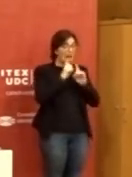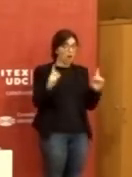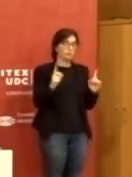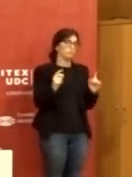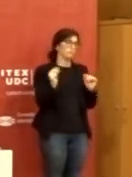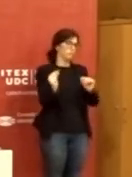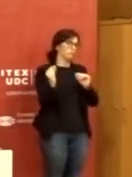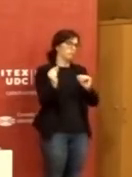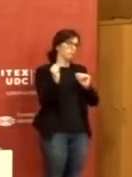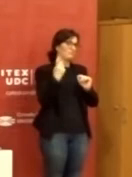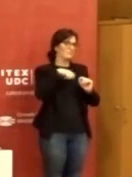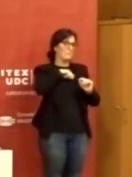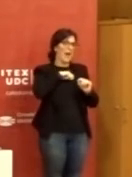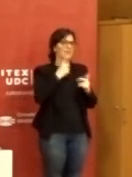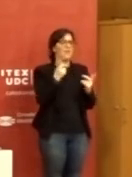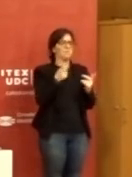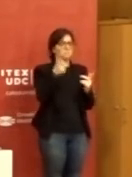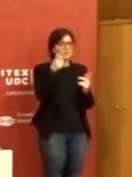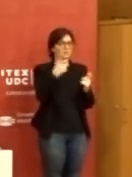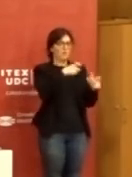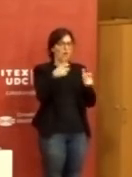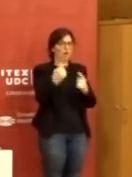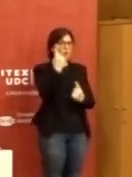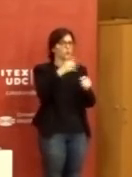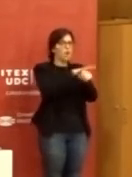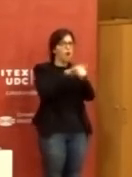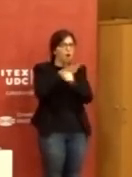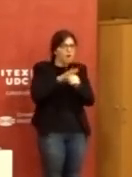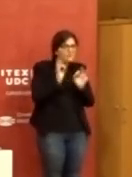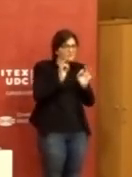debate en España, sobre todo en ciertos sectores, sobre el tema de